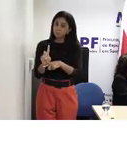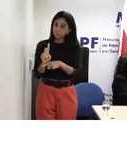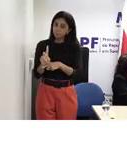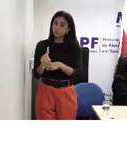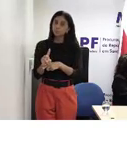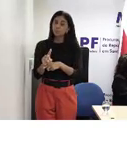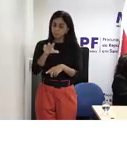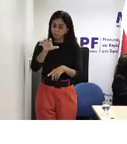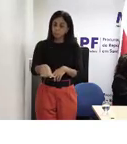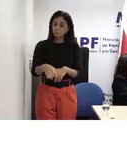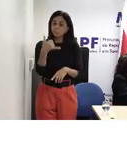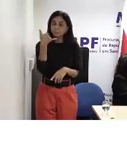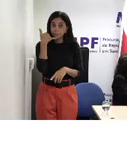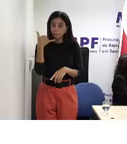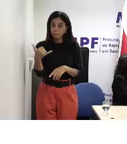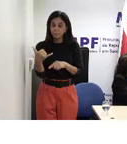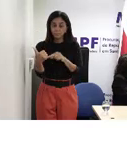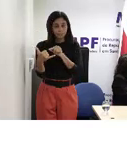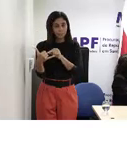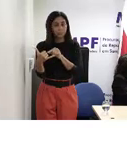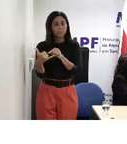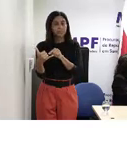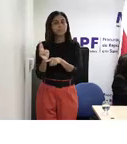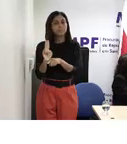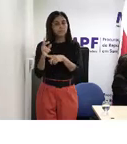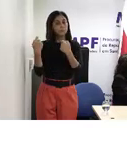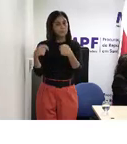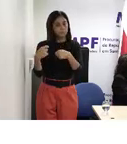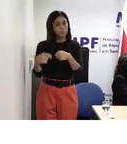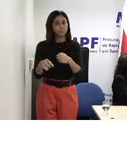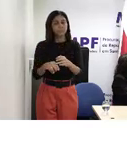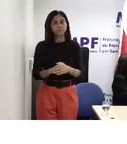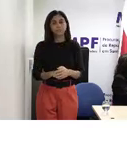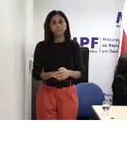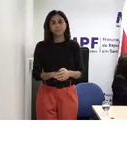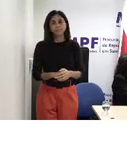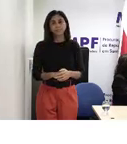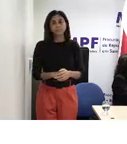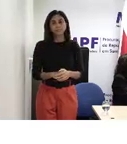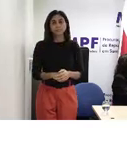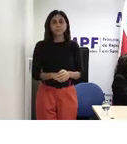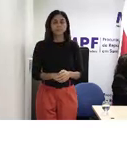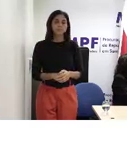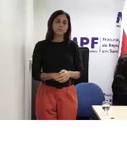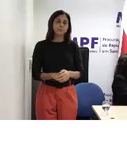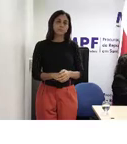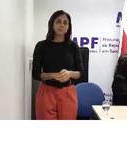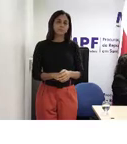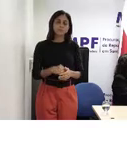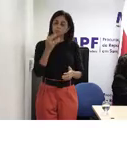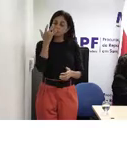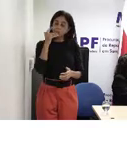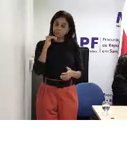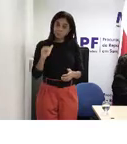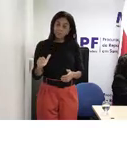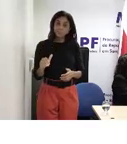ter total abertura bom a vítima relatou que recebeu a solicitação de uma amizade no Facebook de